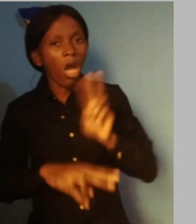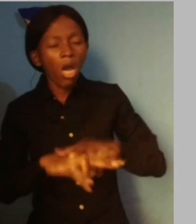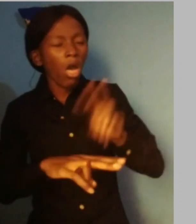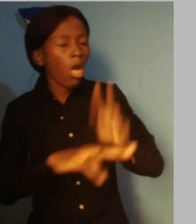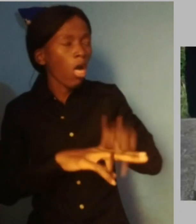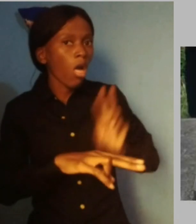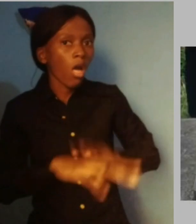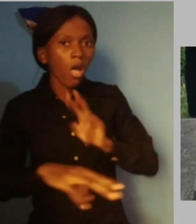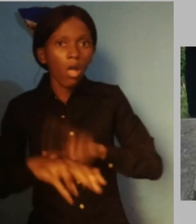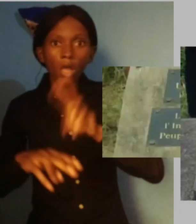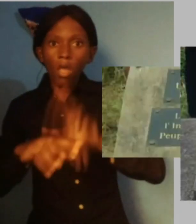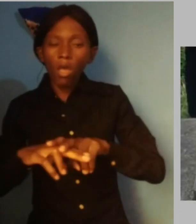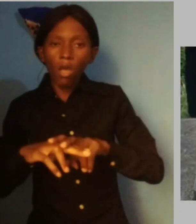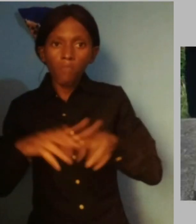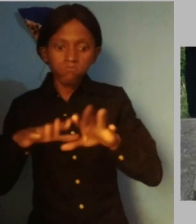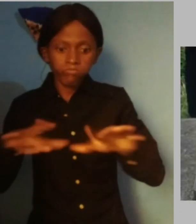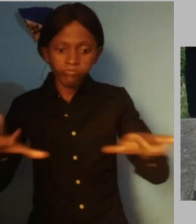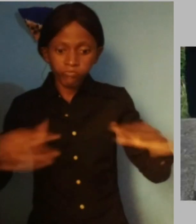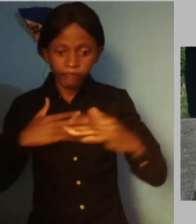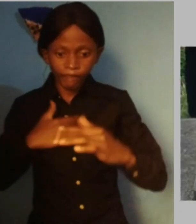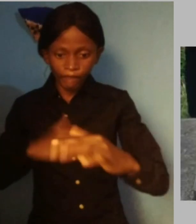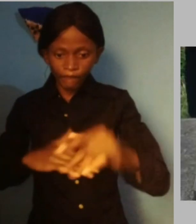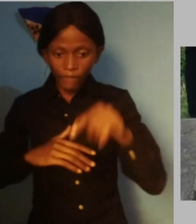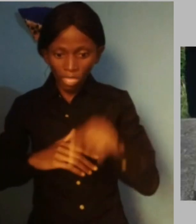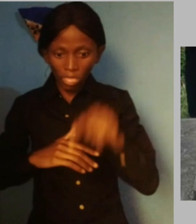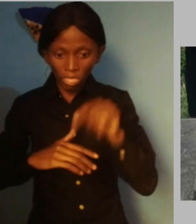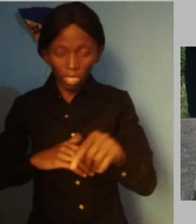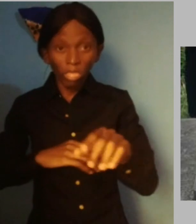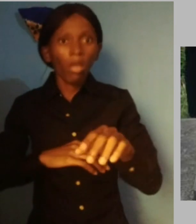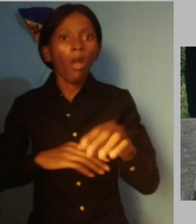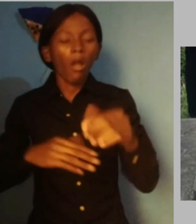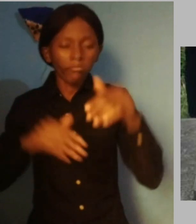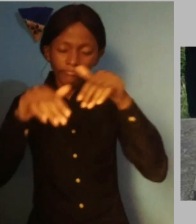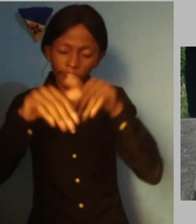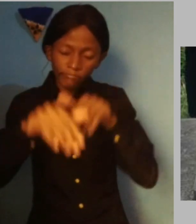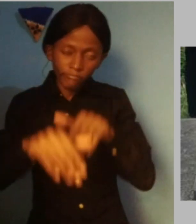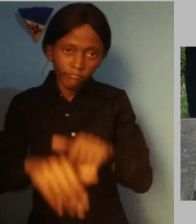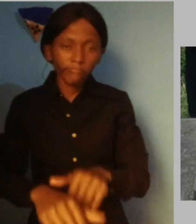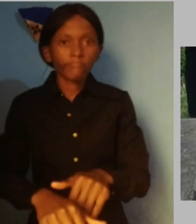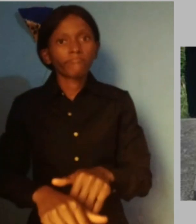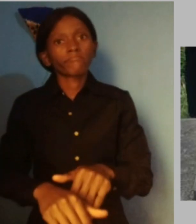Aujourd'hui, ces personnes sont enterrées au Cameroun.